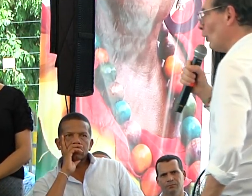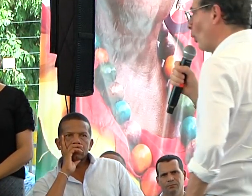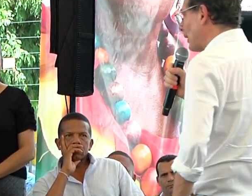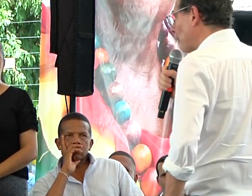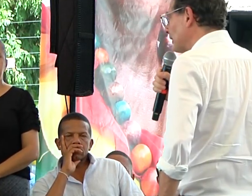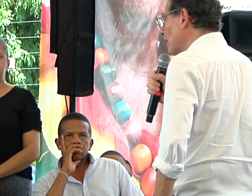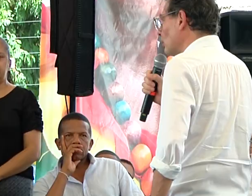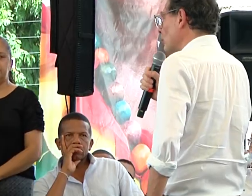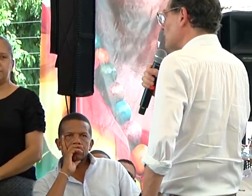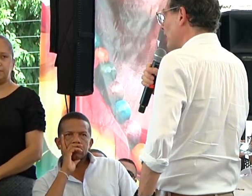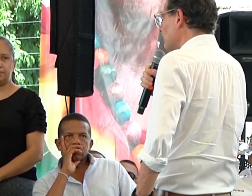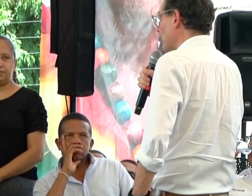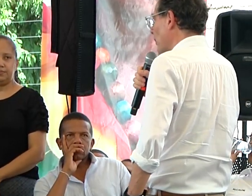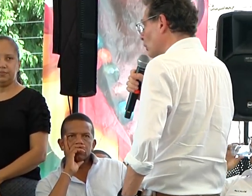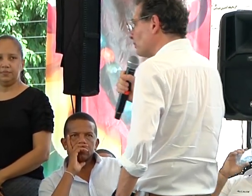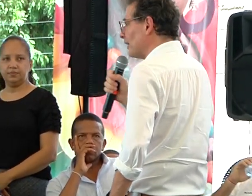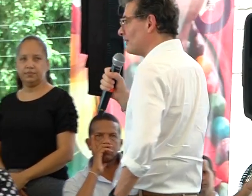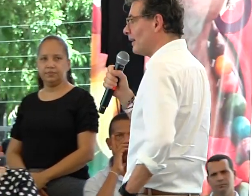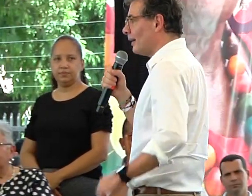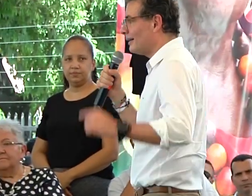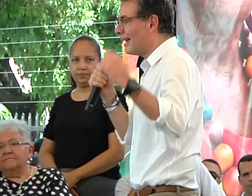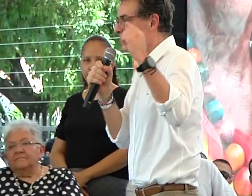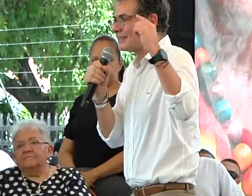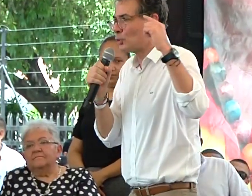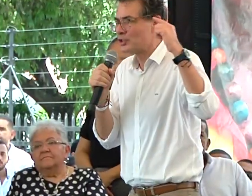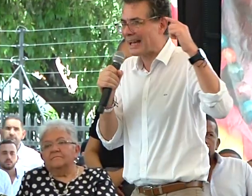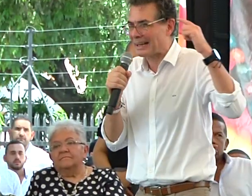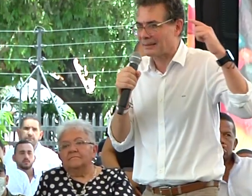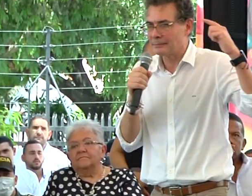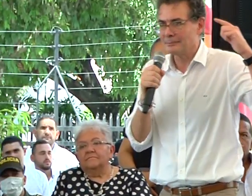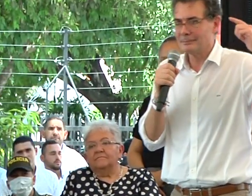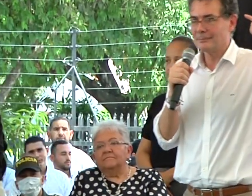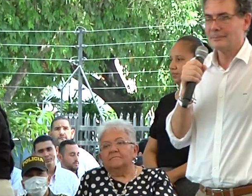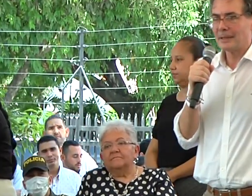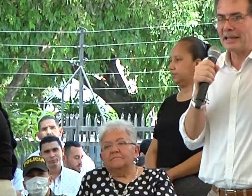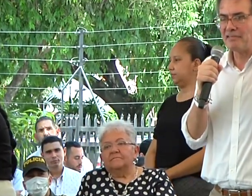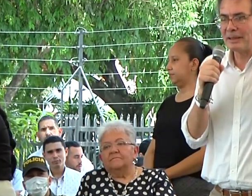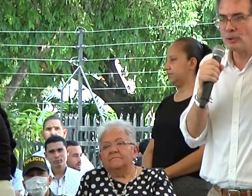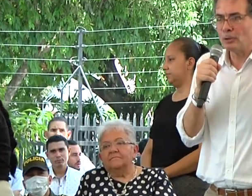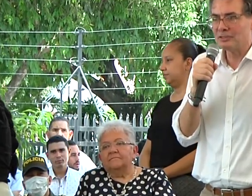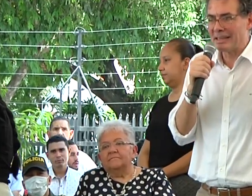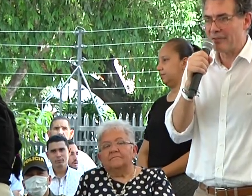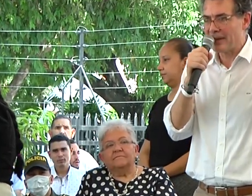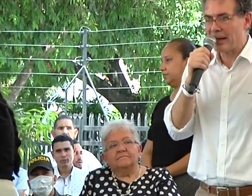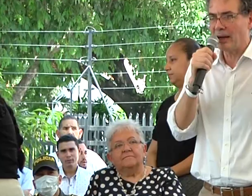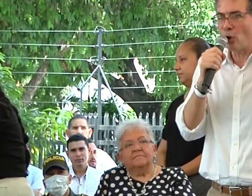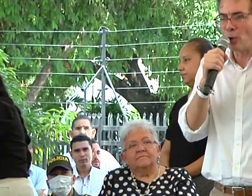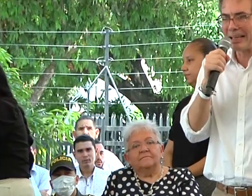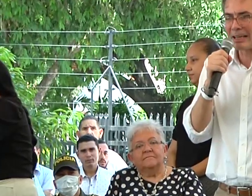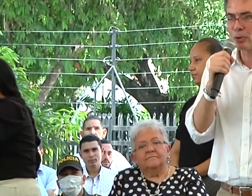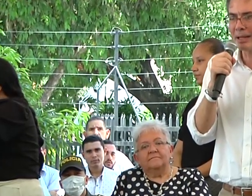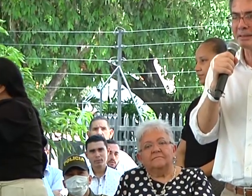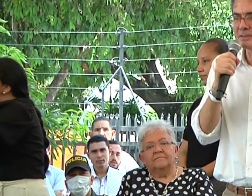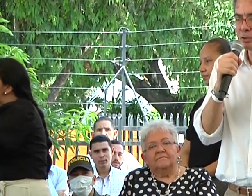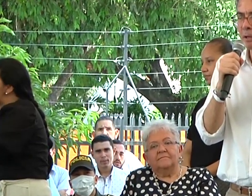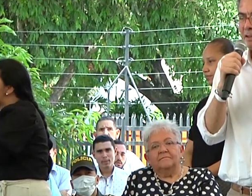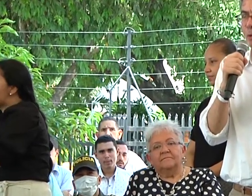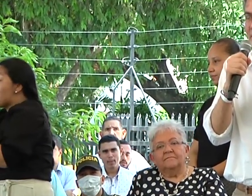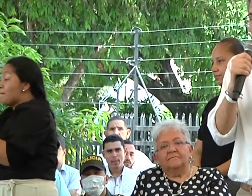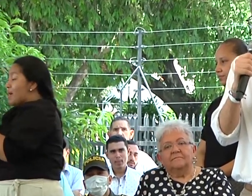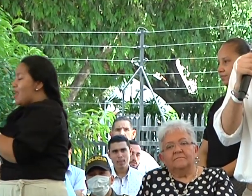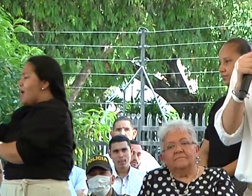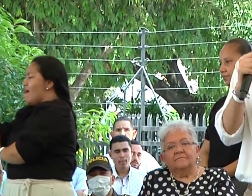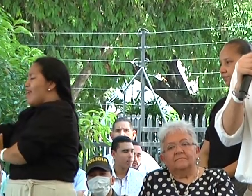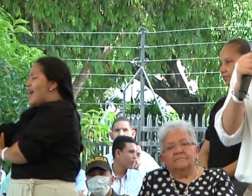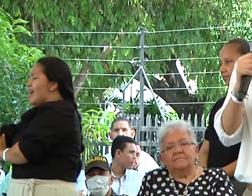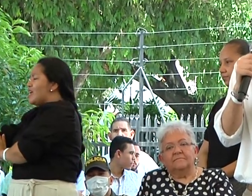Luis Fernando, lo han repetido una y otra vez, pero me gusta esta idea de escuchar. En español significa oír con atención, a